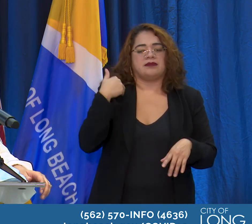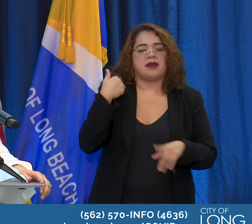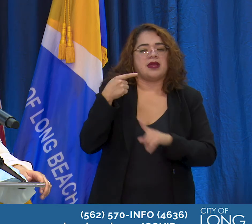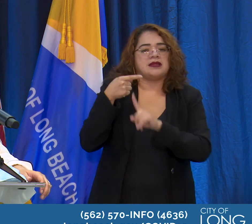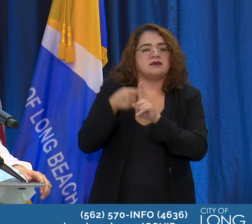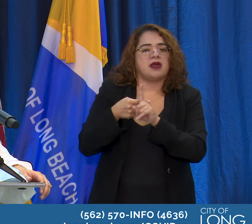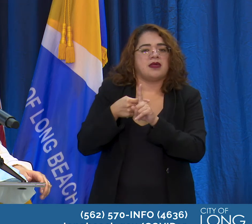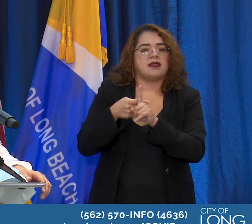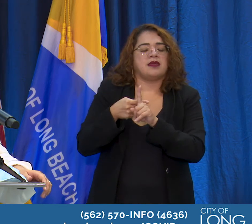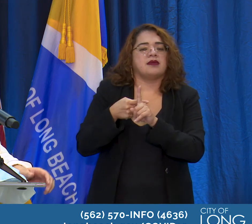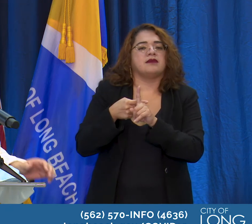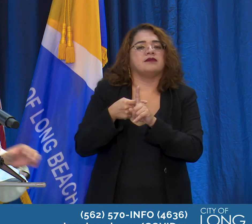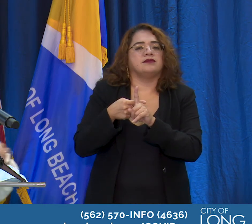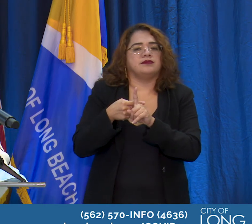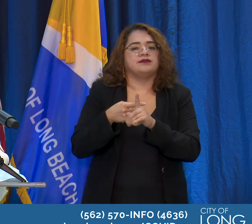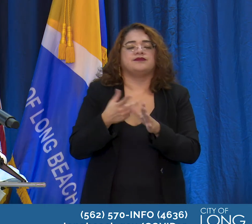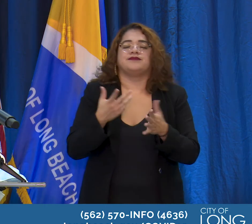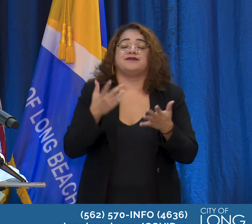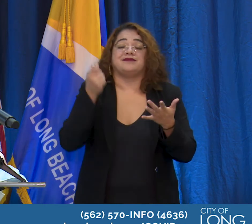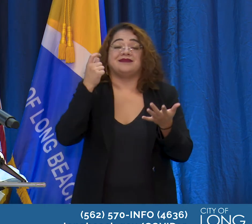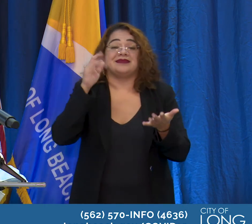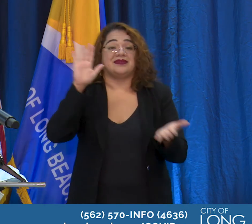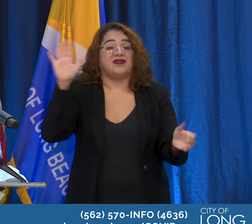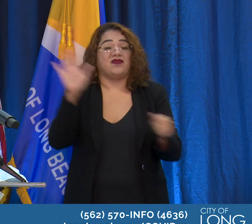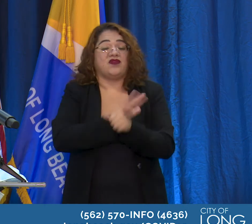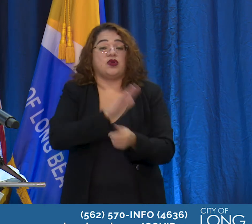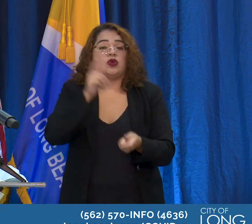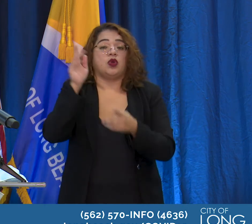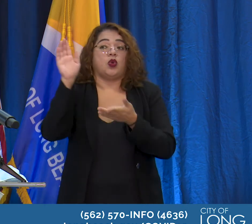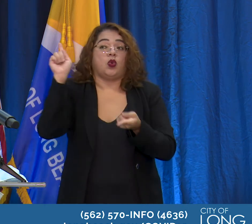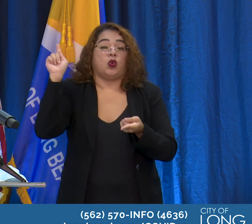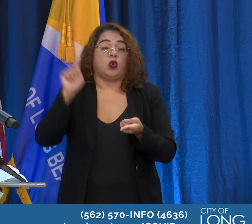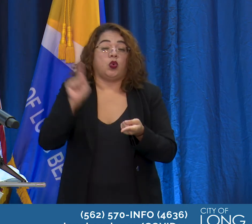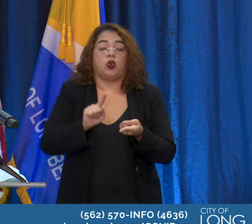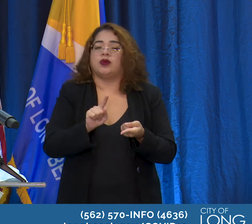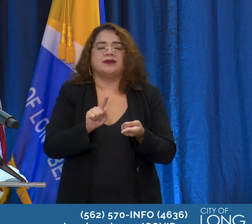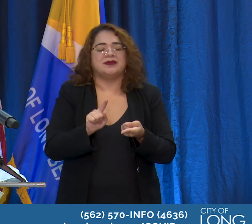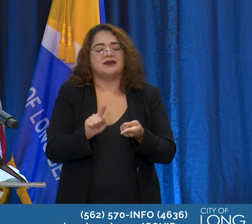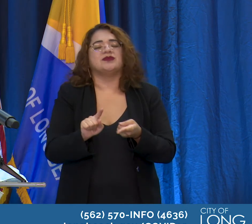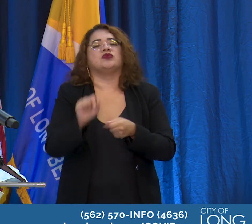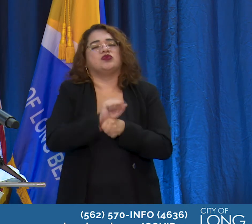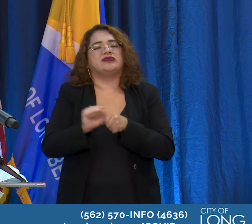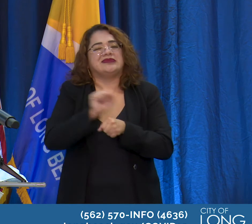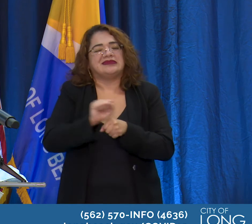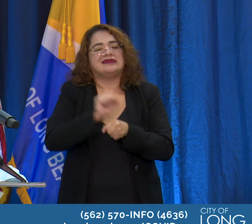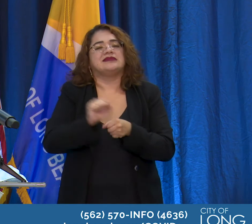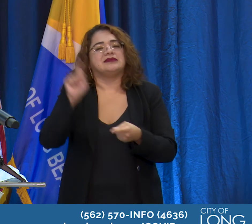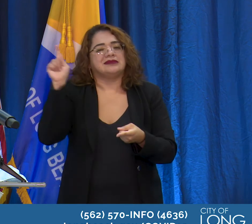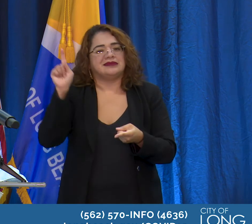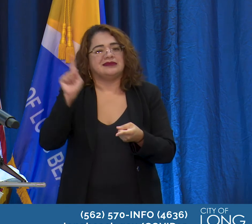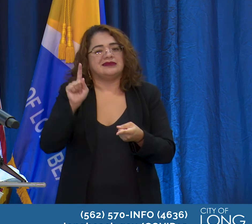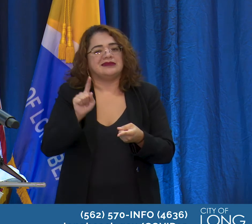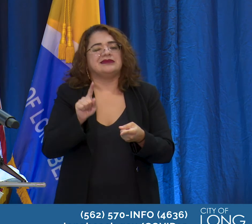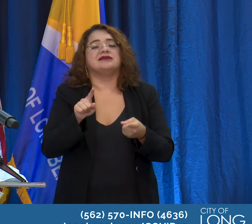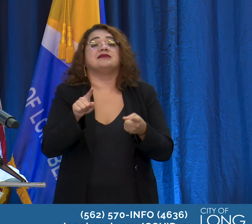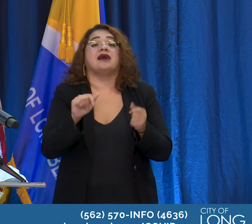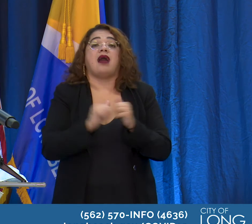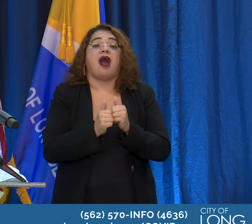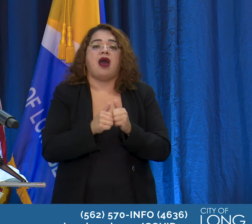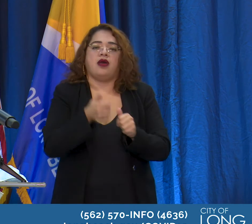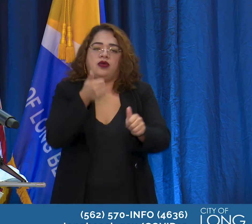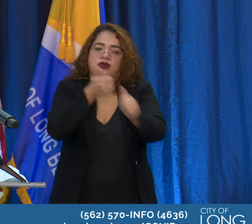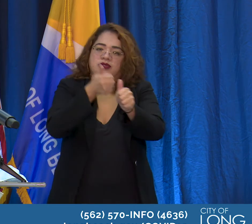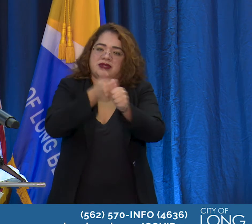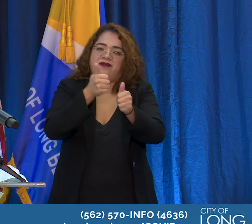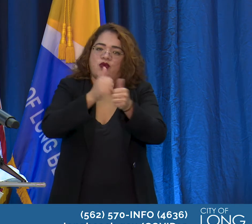pero todavía queda mucho por qué hacer. Es importante que continuemos haciendo lo que podamos para reducir la transmisión